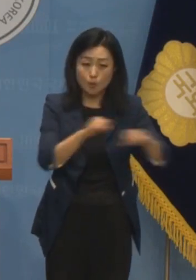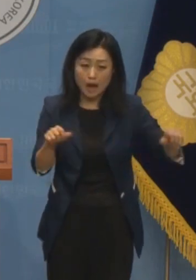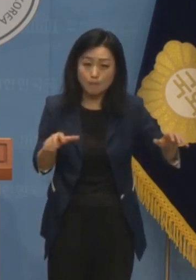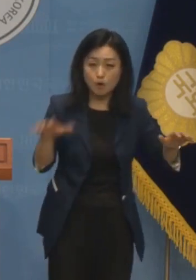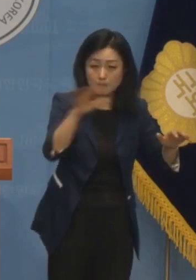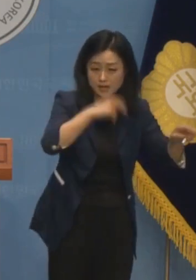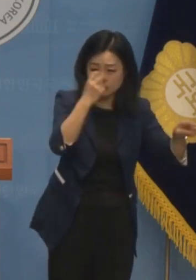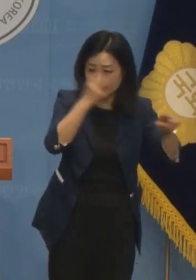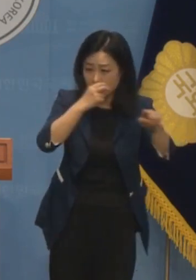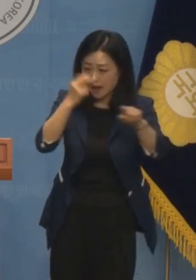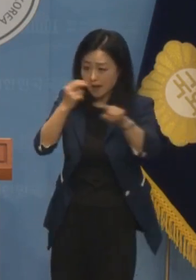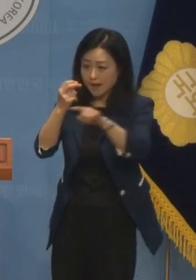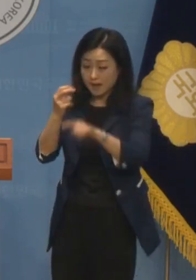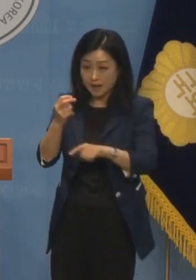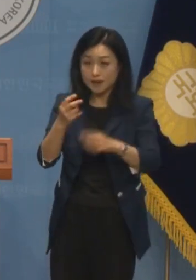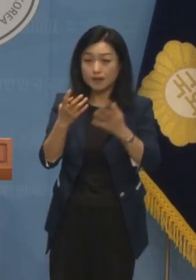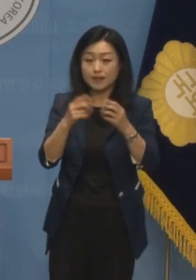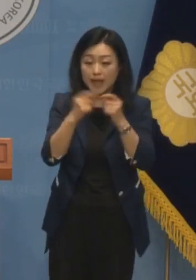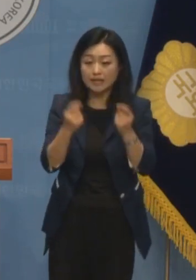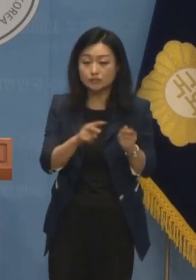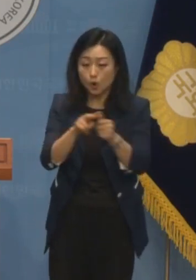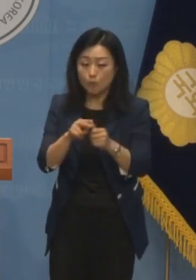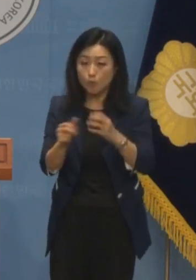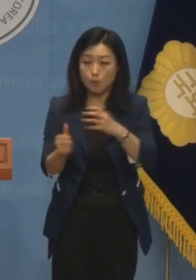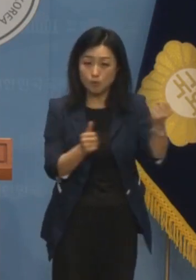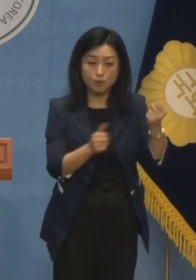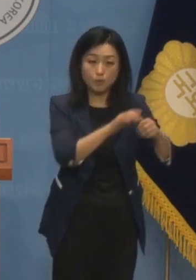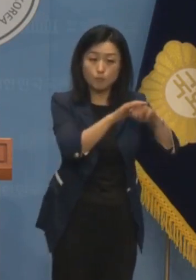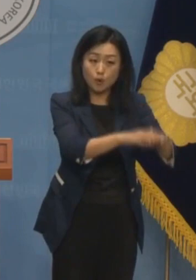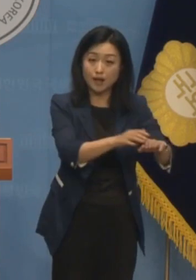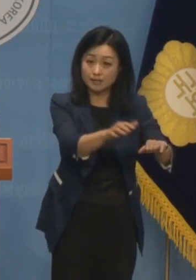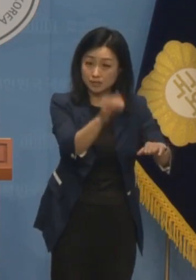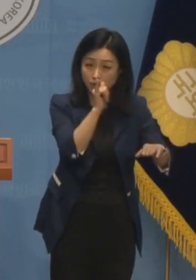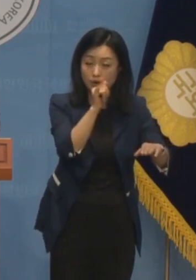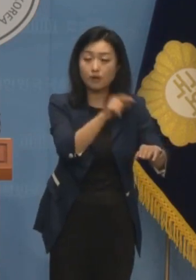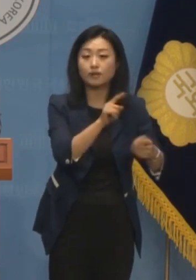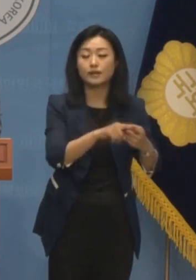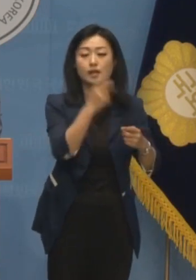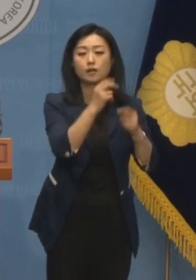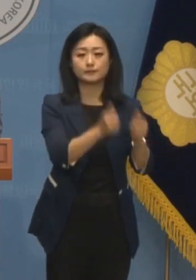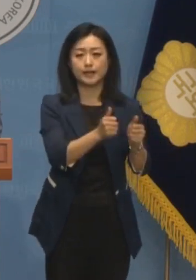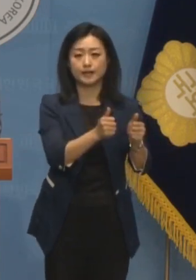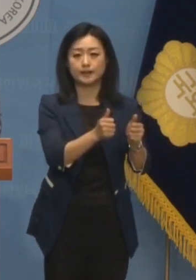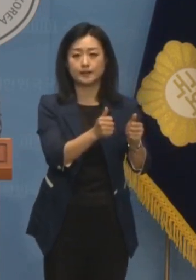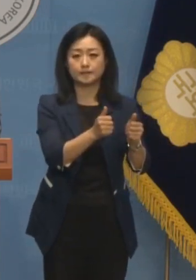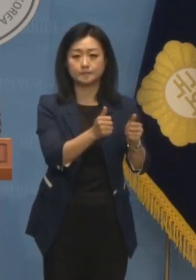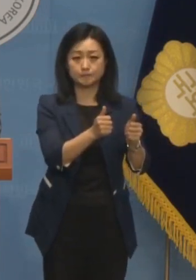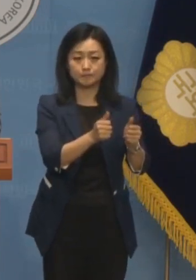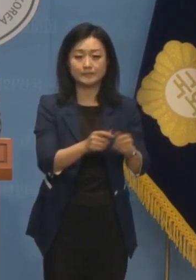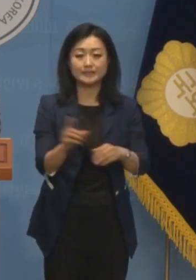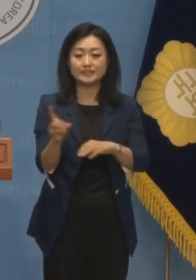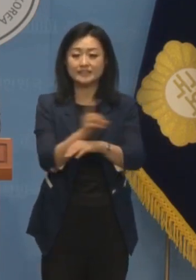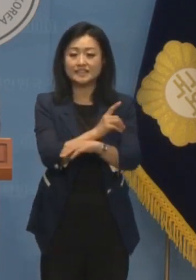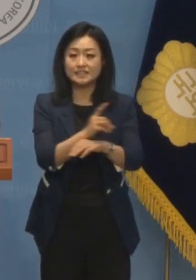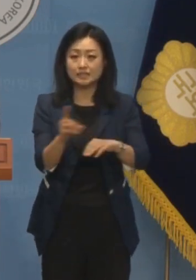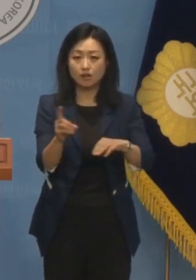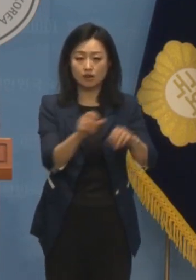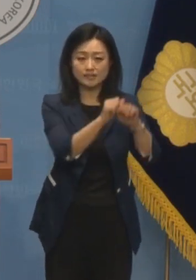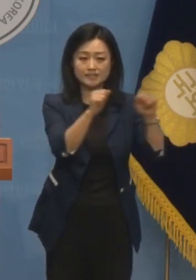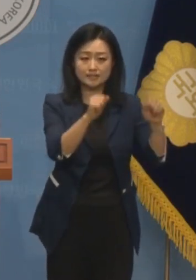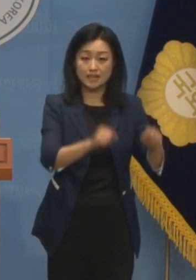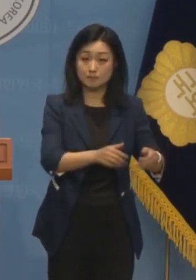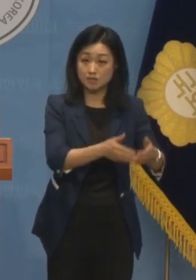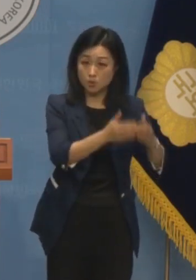조회를 통해 다수의 개인정보를 보관하고 있다면 이는 검찰이 디지털 캐비넷을 구축한